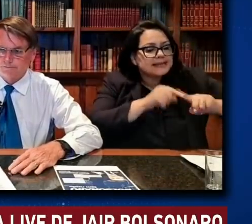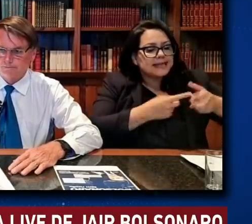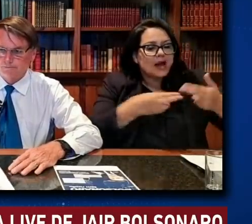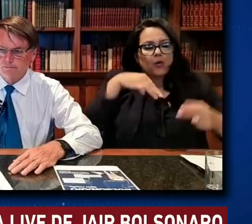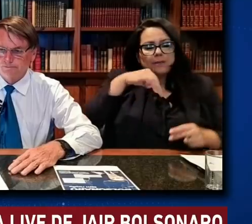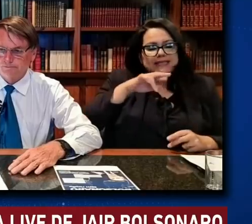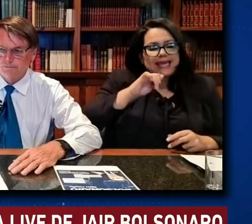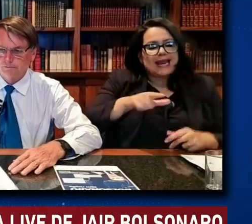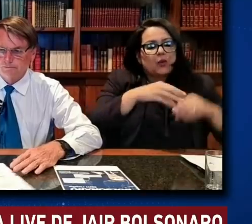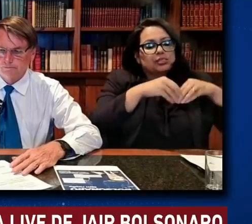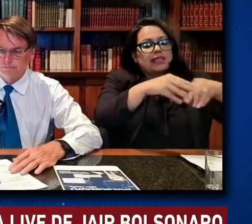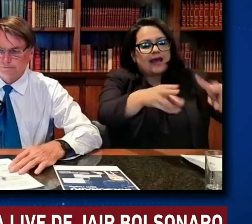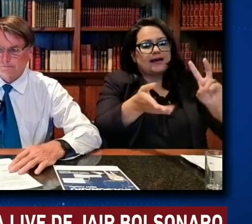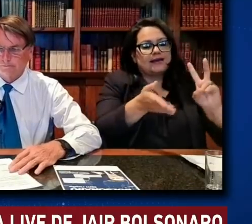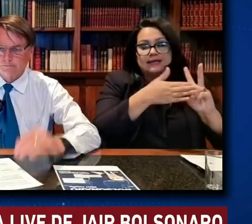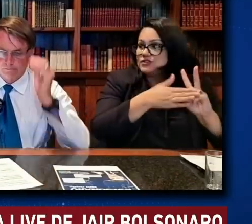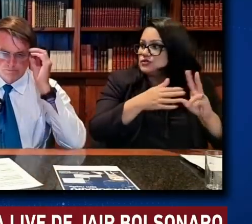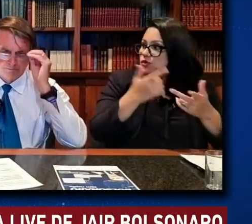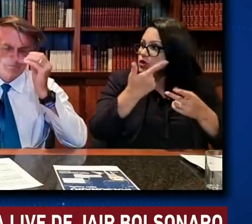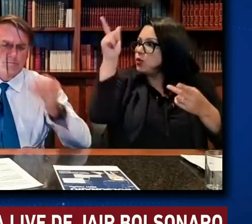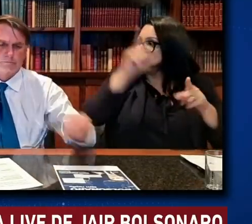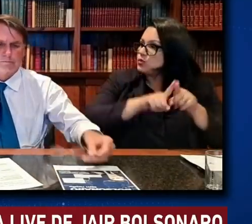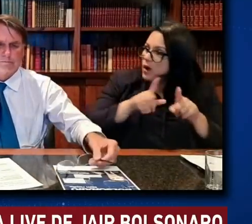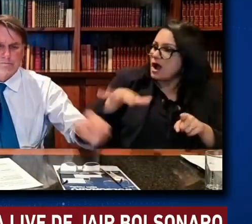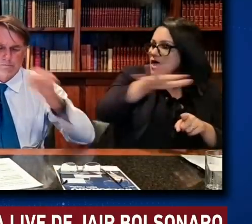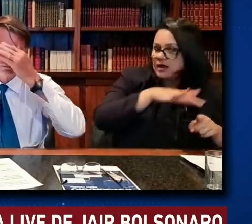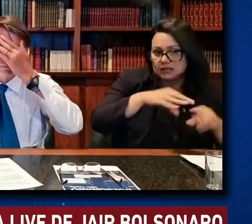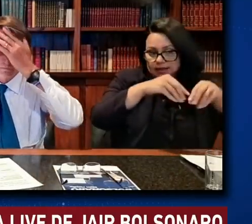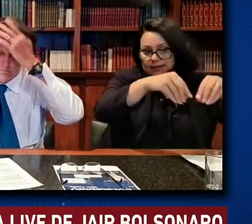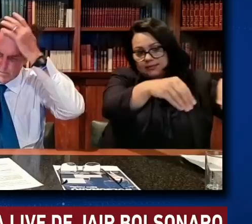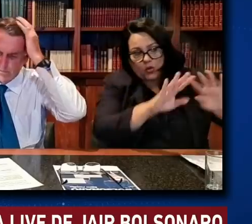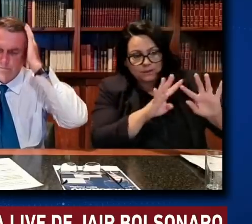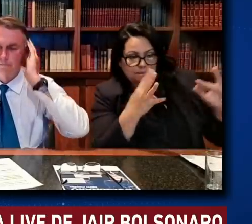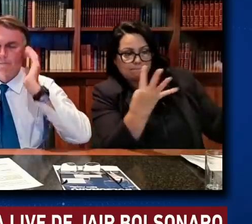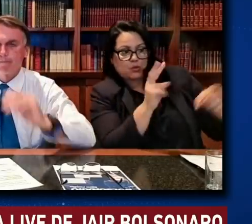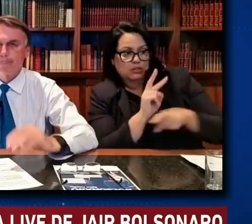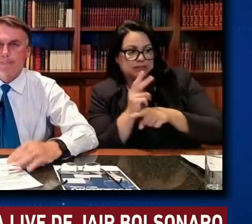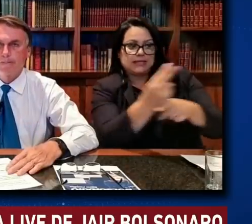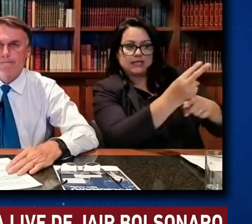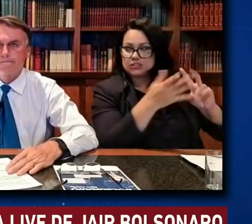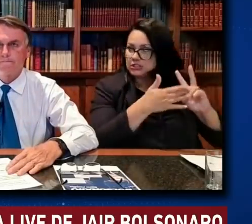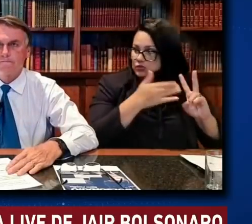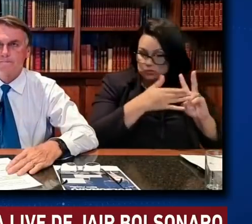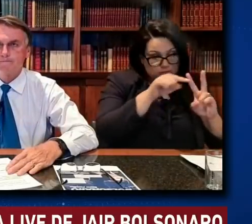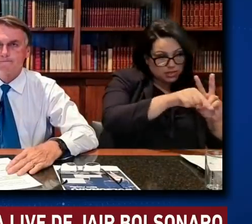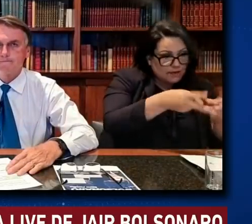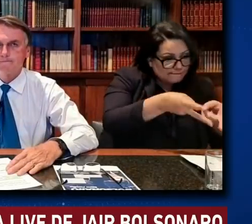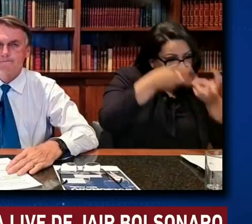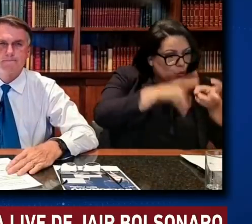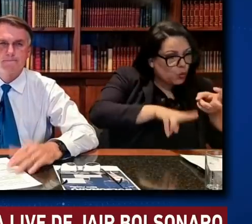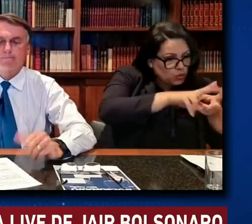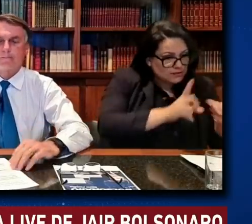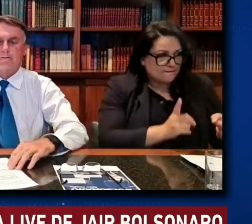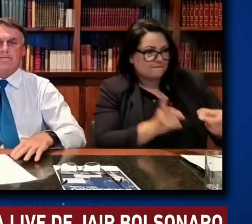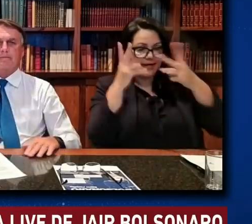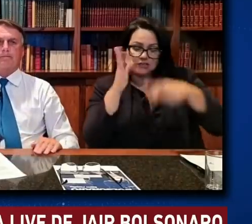também outros tipos de exploração econômica desses territórios com o intuito de prover para o Brasil maior autossuficiência